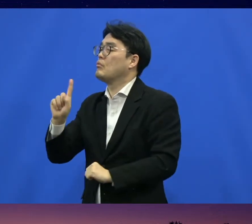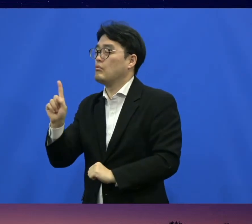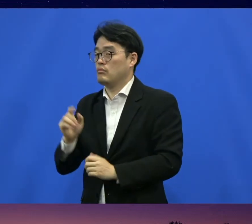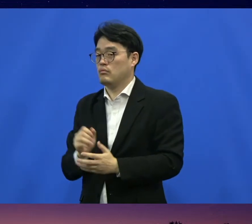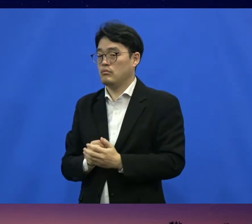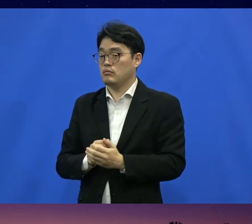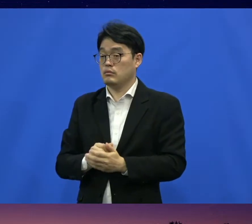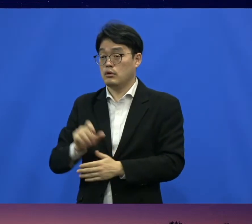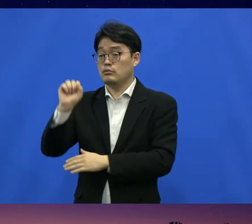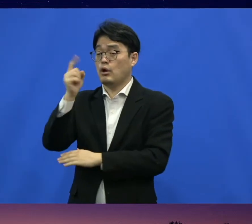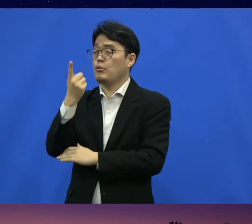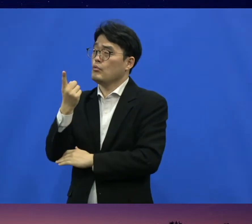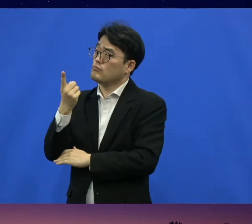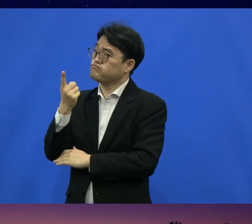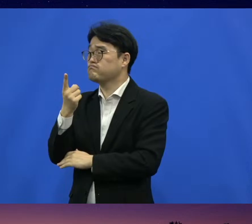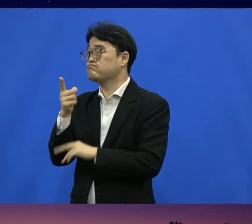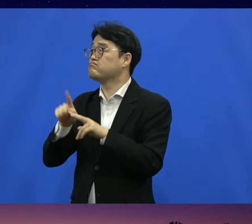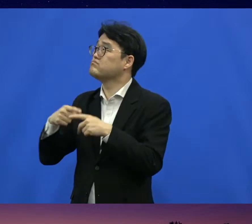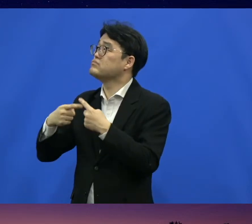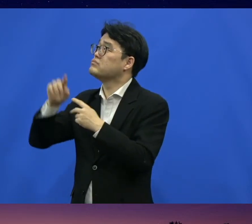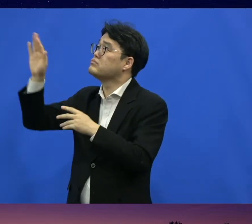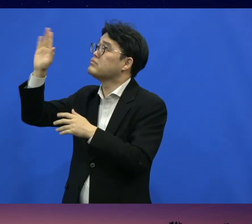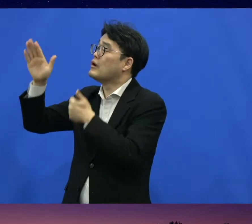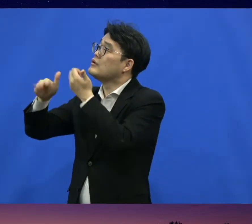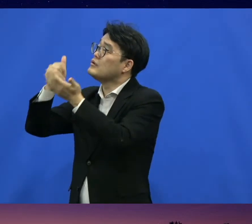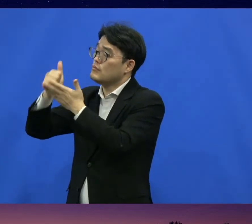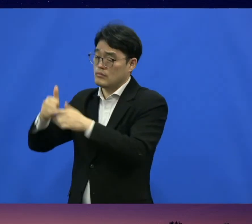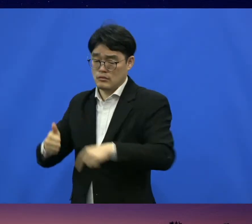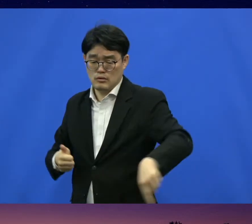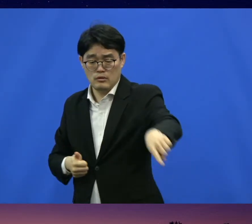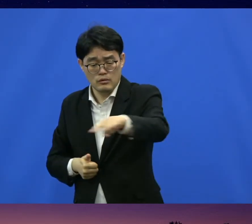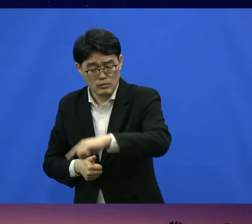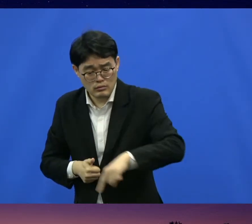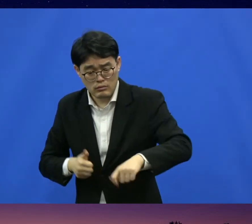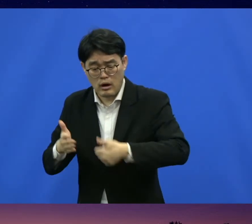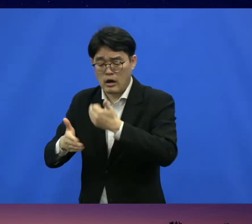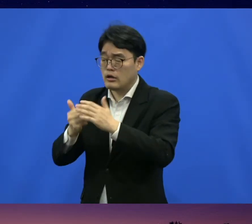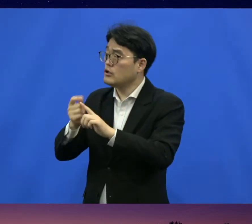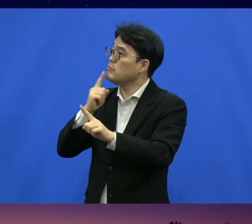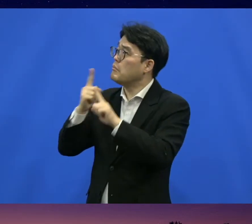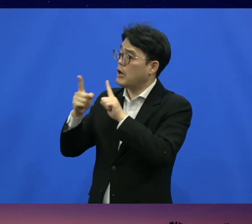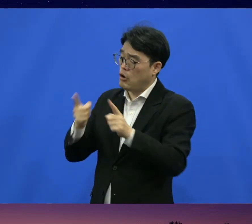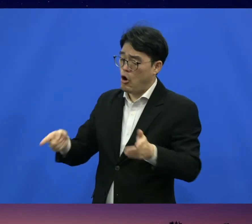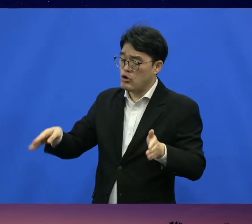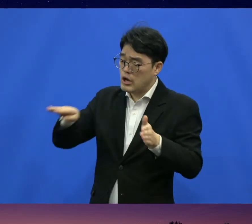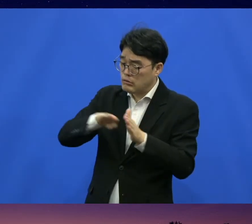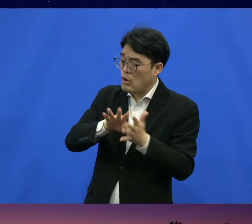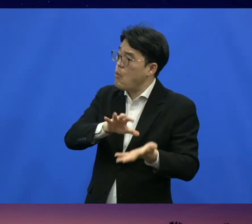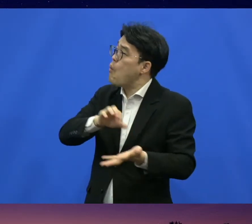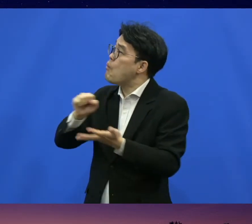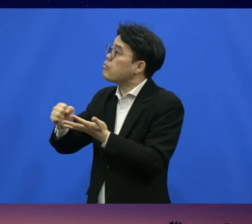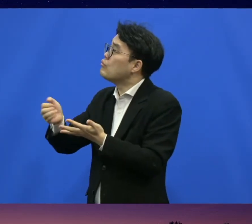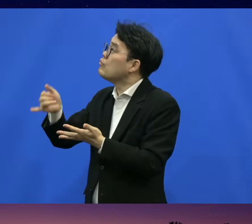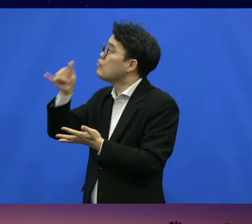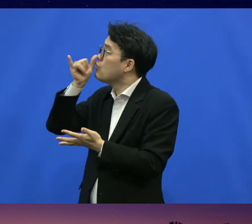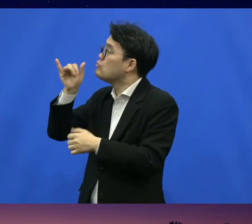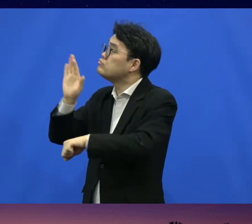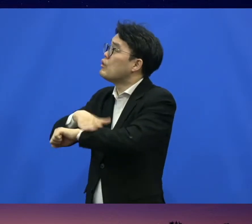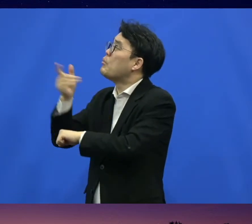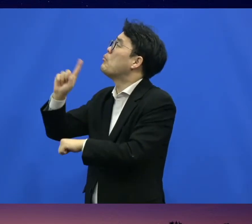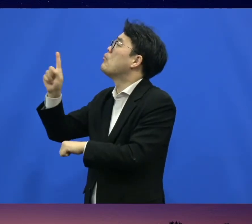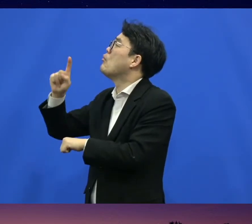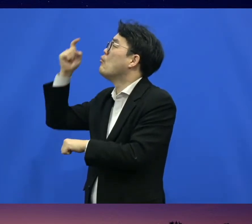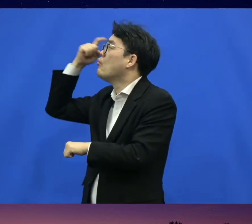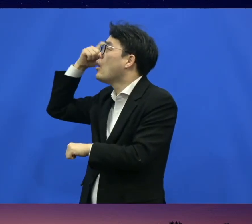하나님을 위해 법궤를 옮겨오려고 한 것밖에 없는데 왜 이런 일이 터졌습니까? 이 사건으로 모든 사람들이